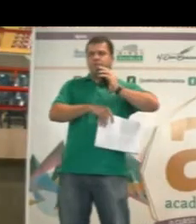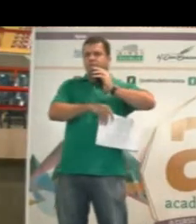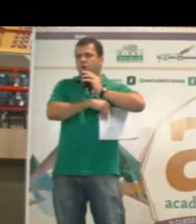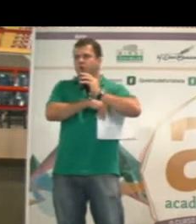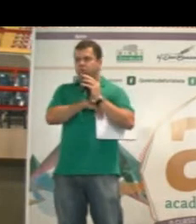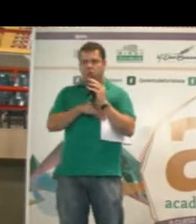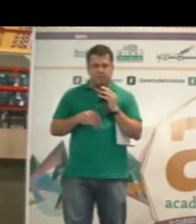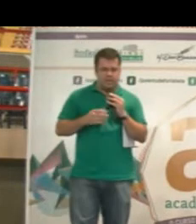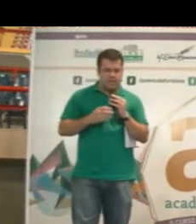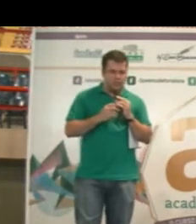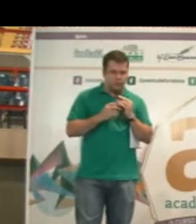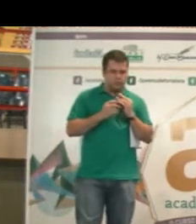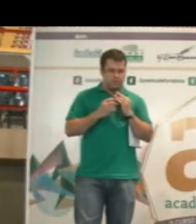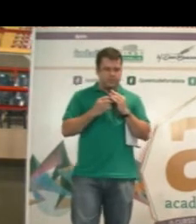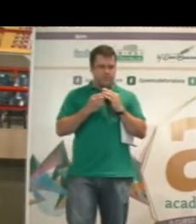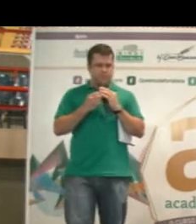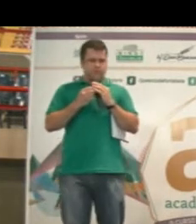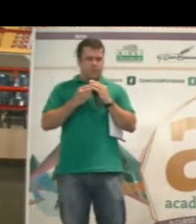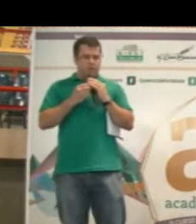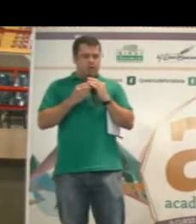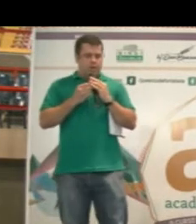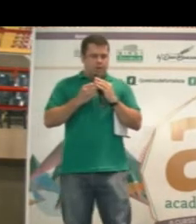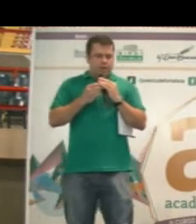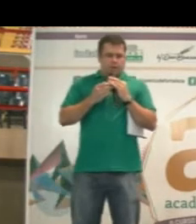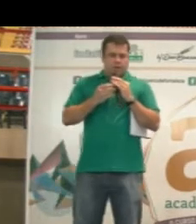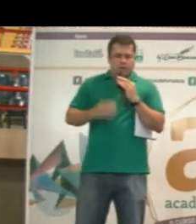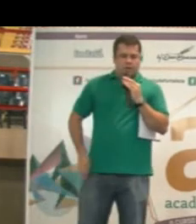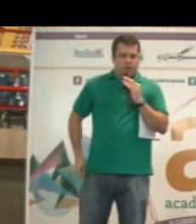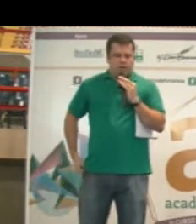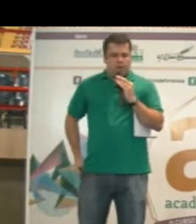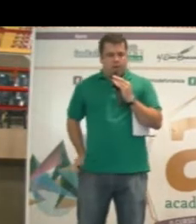E enquanto vocês se organizam para começar a questão 2,